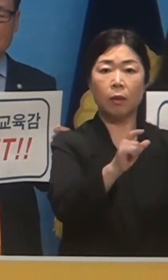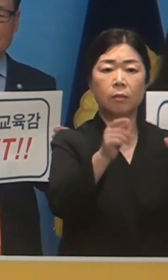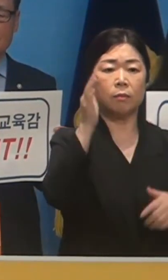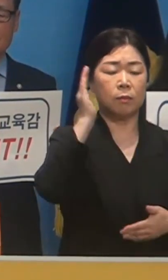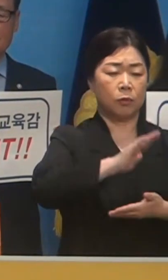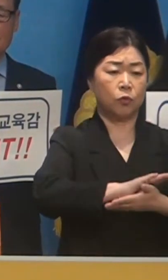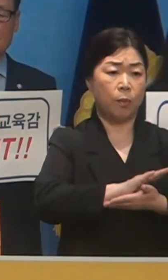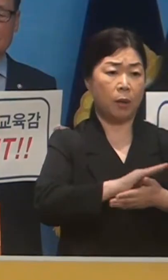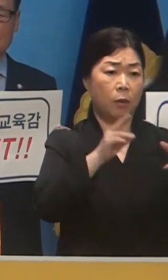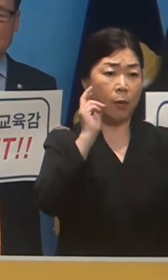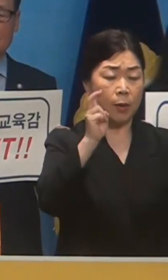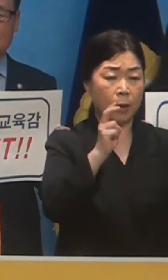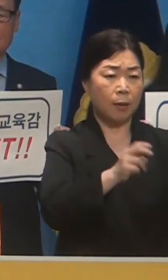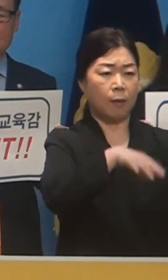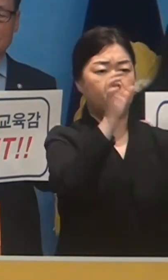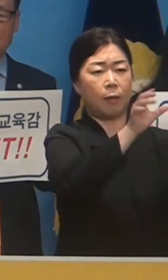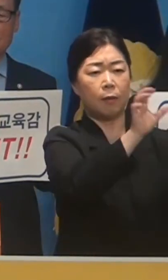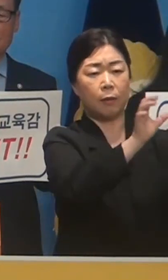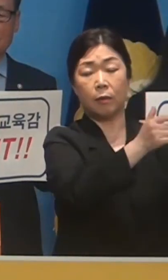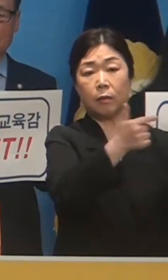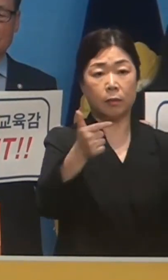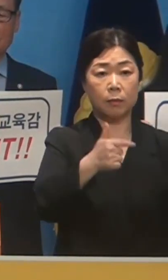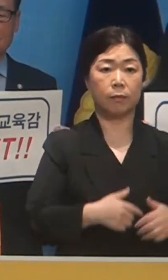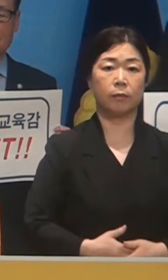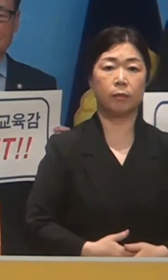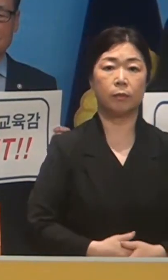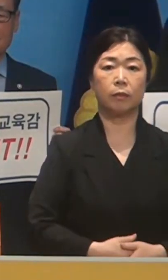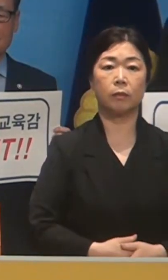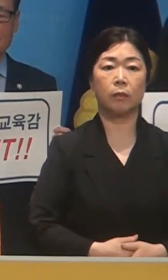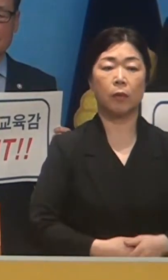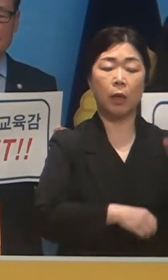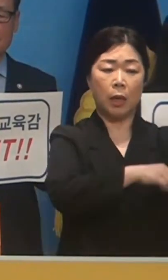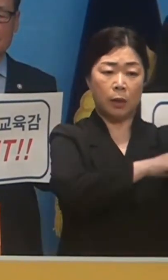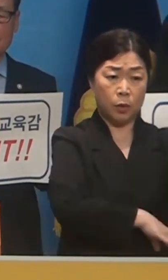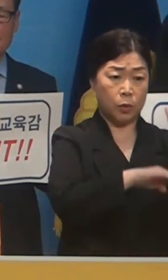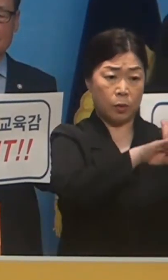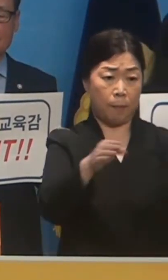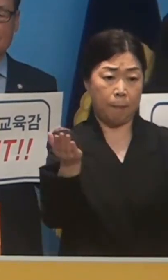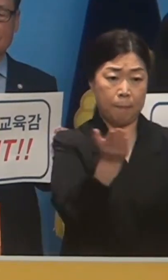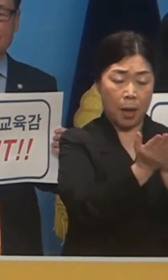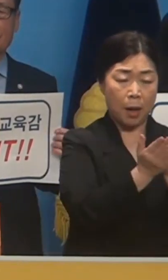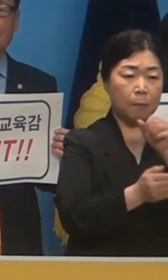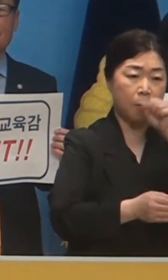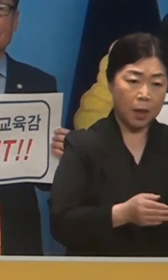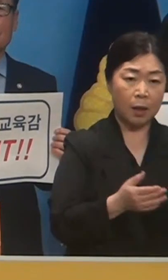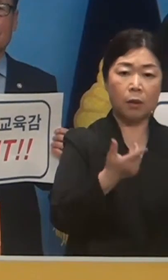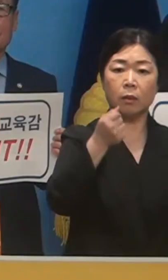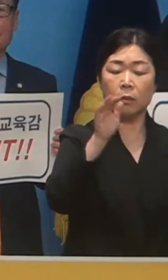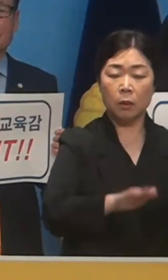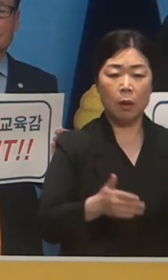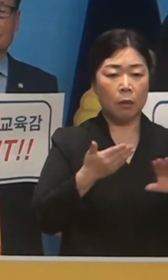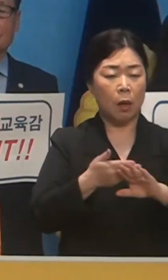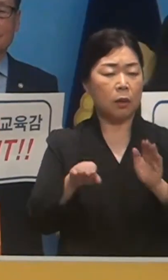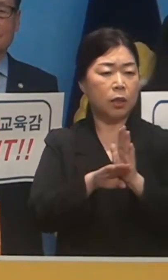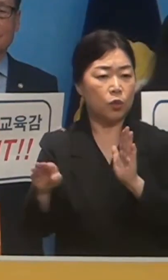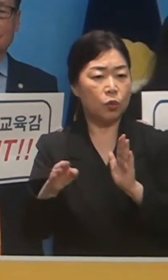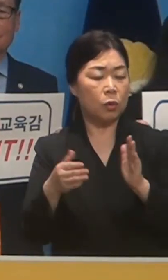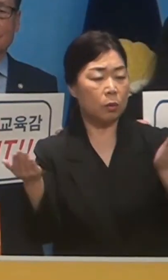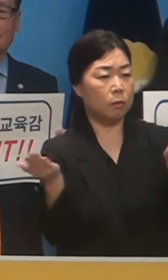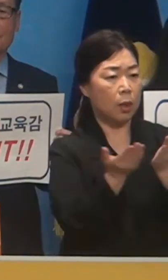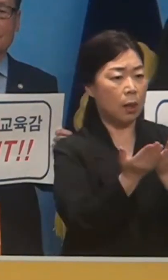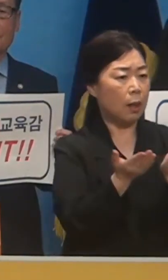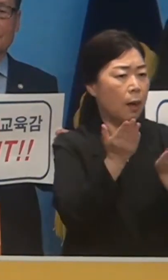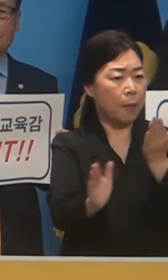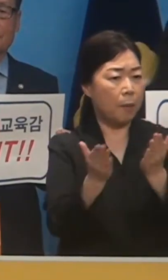판단한다고 출판사를 맹공하고 있습니다. 기준에 맞아서 합격했는데 다른 기준을